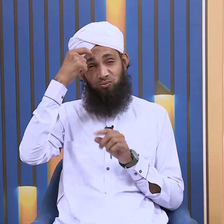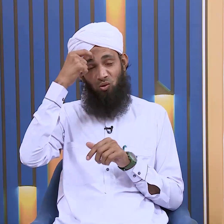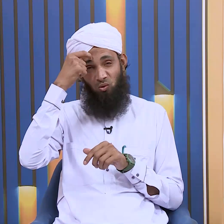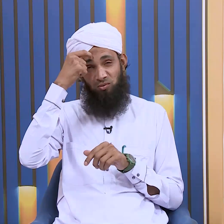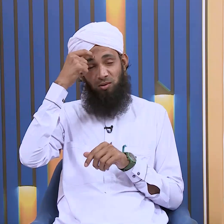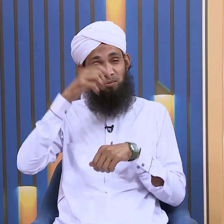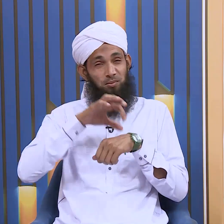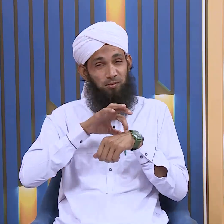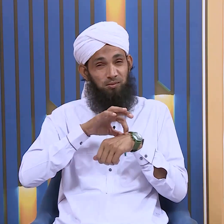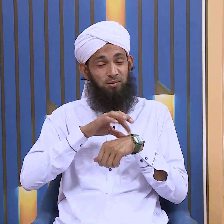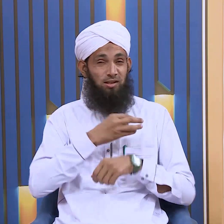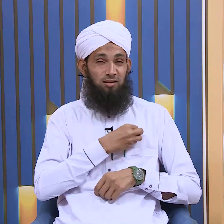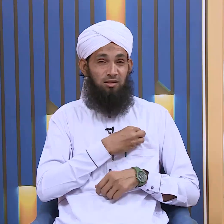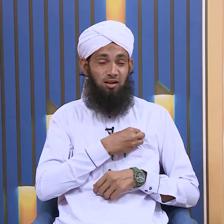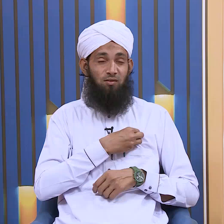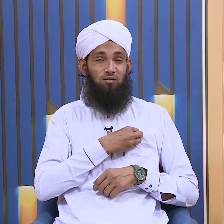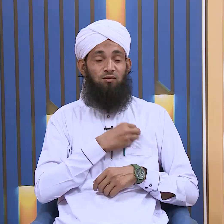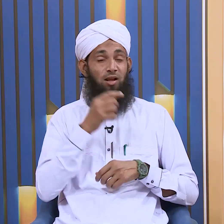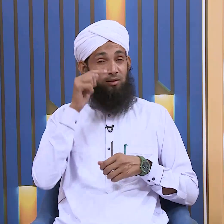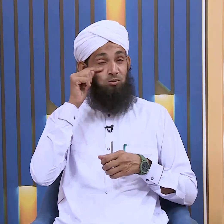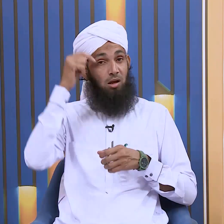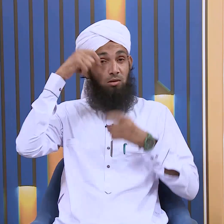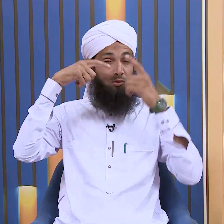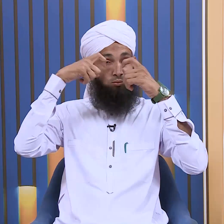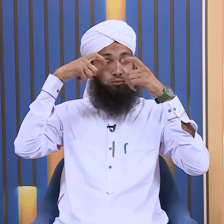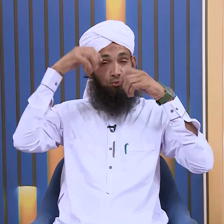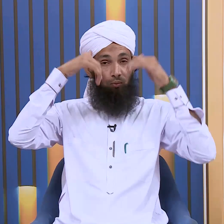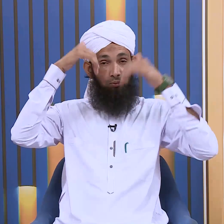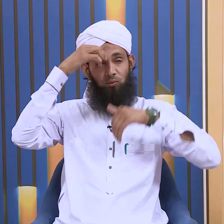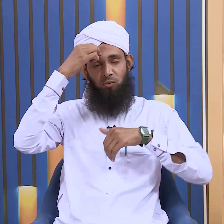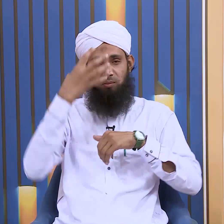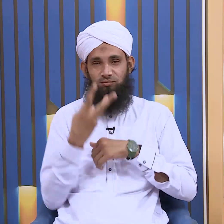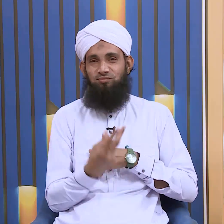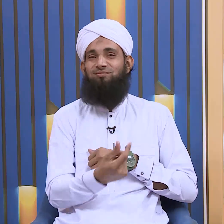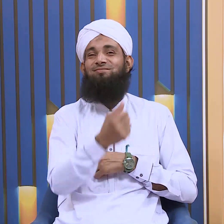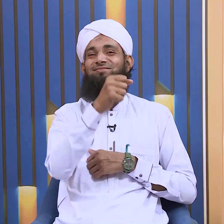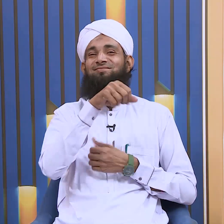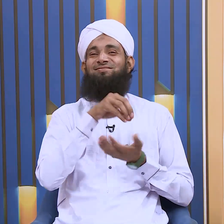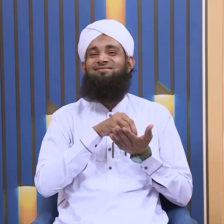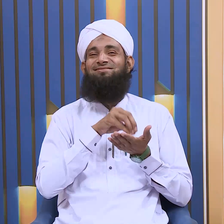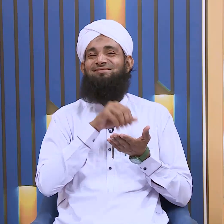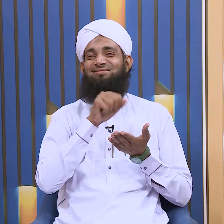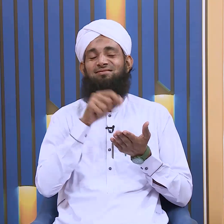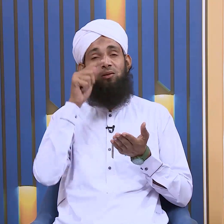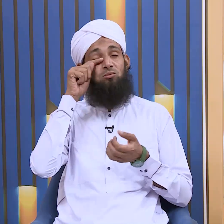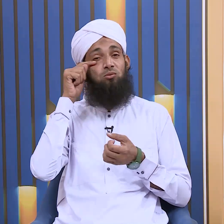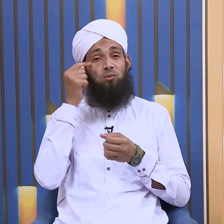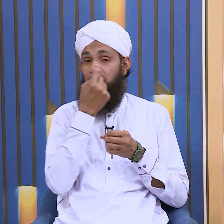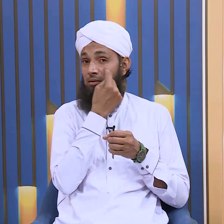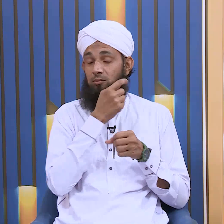میں یہ سائیت کر کے آنکھوں کو فائدہ پہنچاتا ہے. یعنی جب سرما ہم لگا کر رکھتے ہیں اب وہ زیادہ دیر تک رہے گا